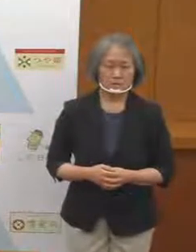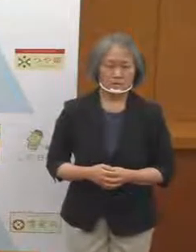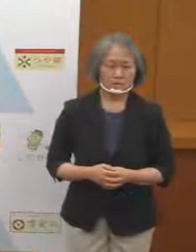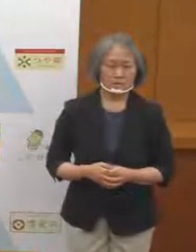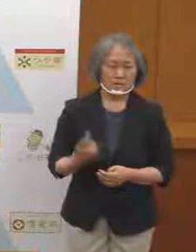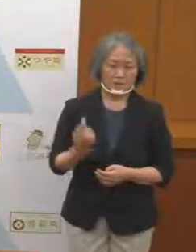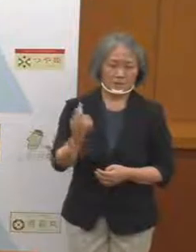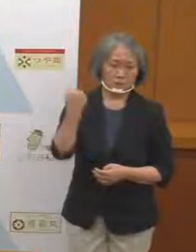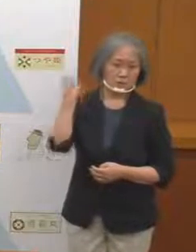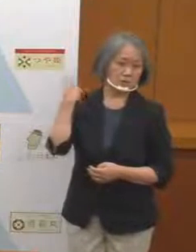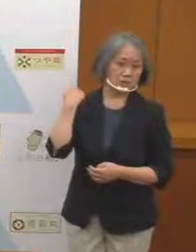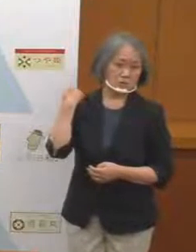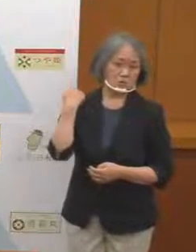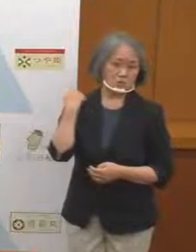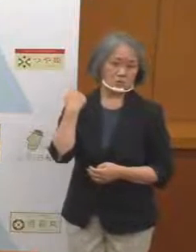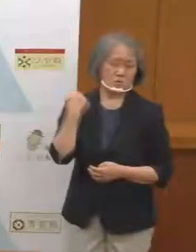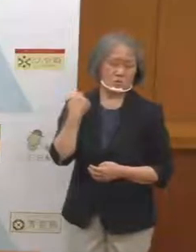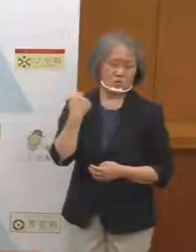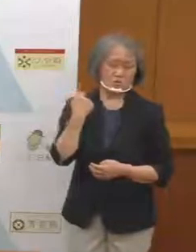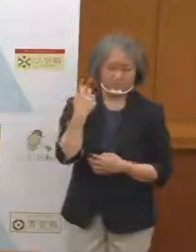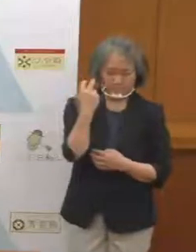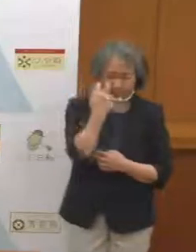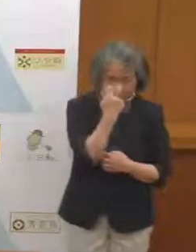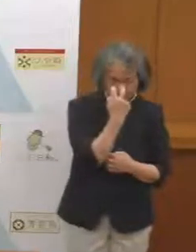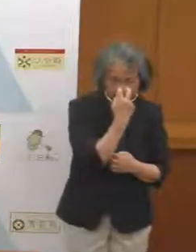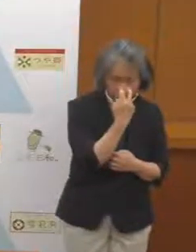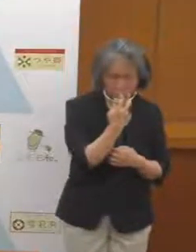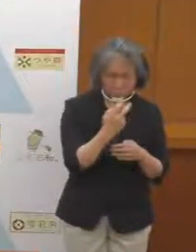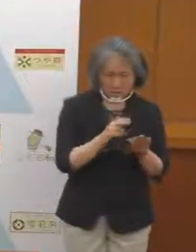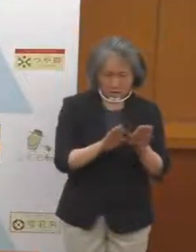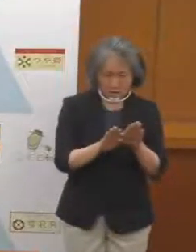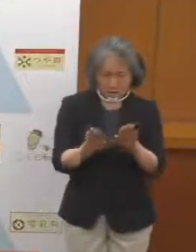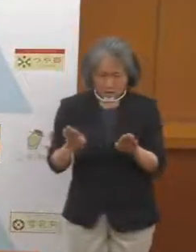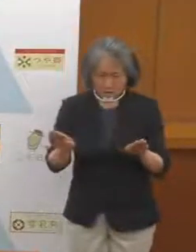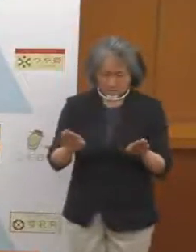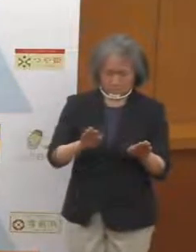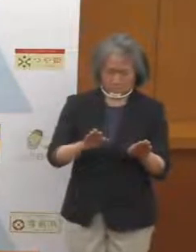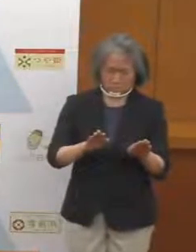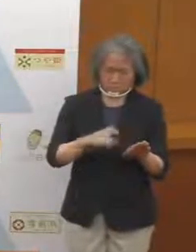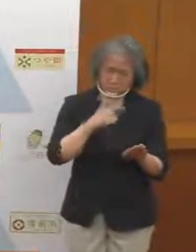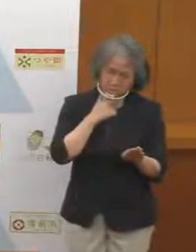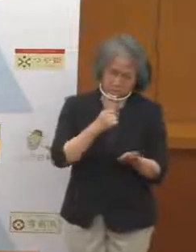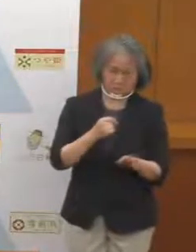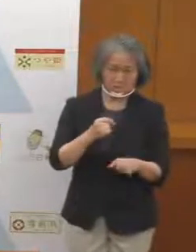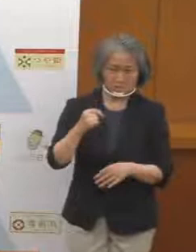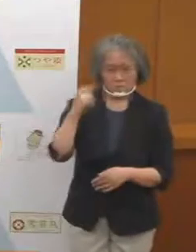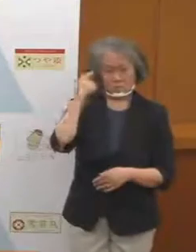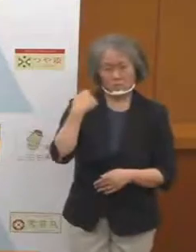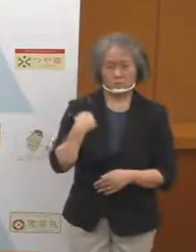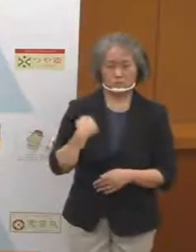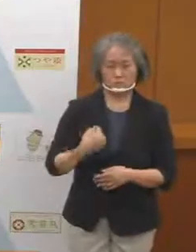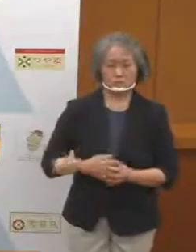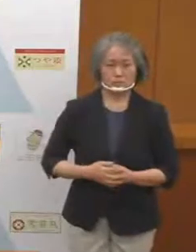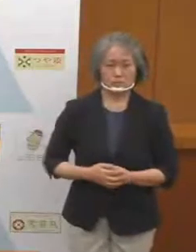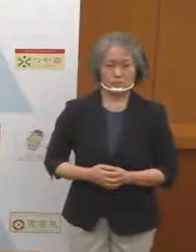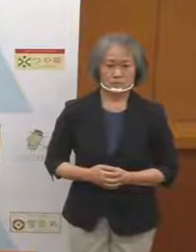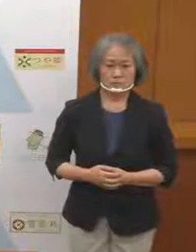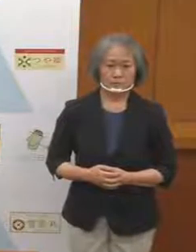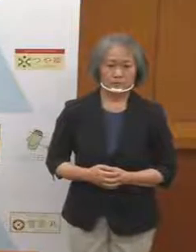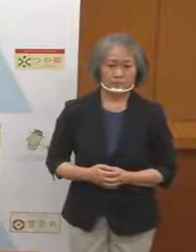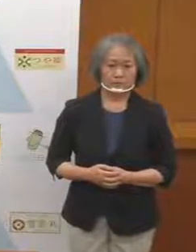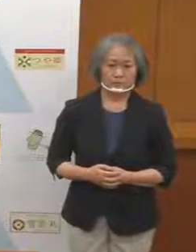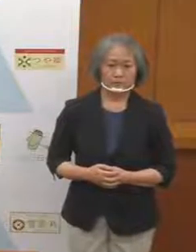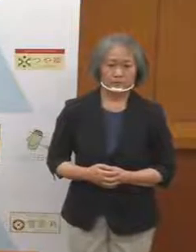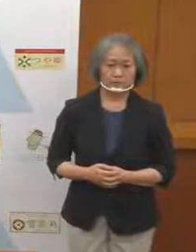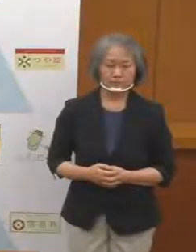というのはやはりしっかりまもっていただいた方がいいだろうなぁと思っております